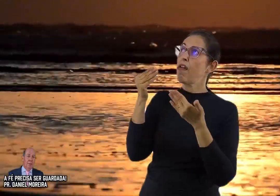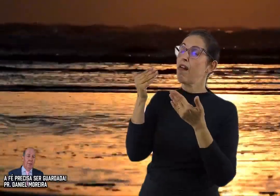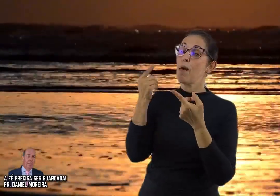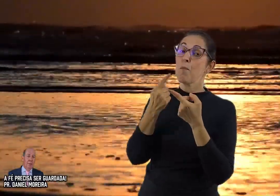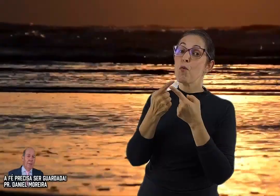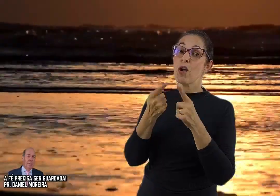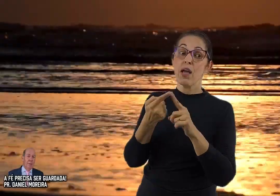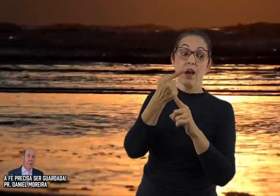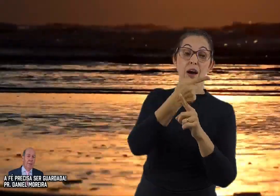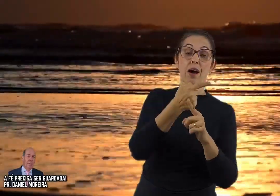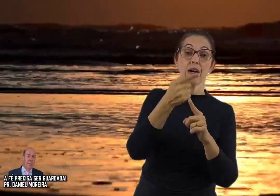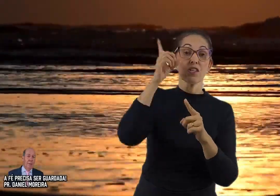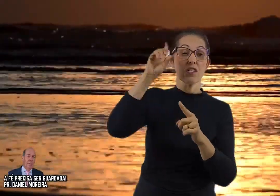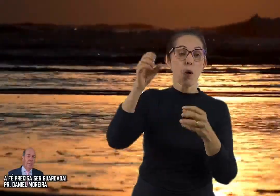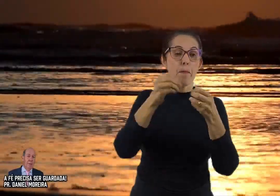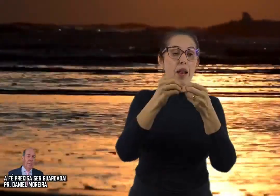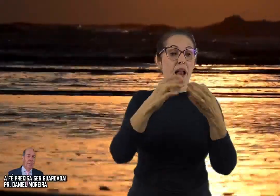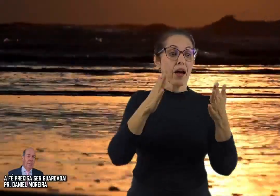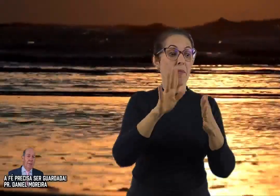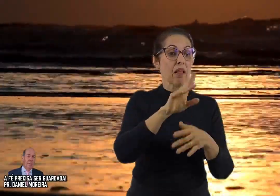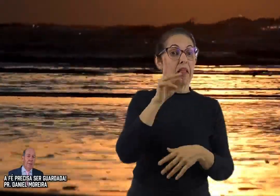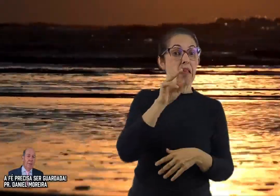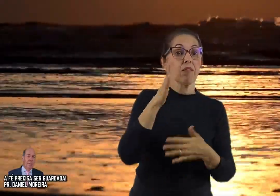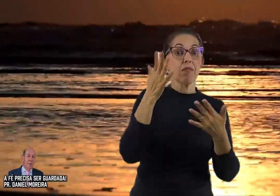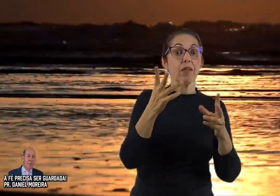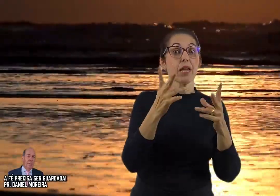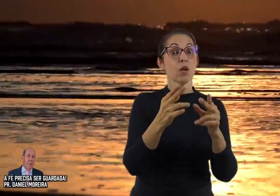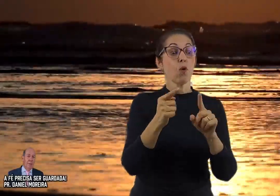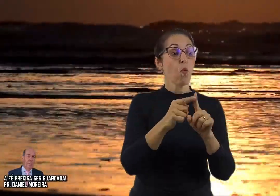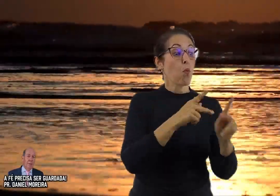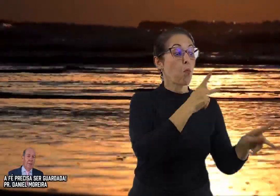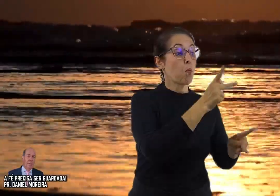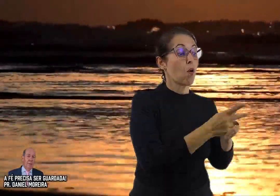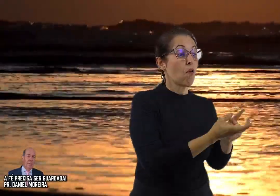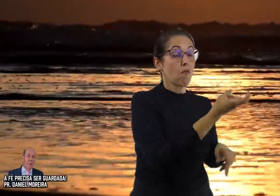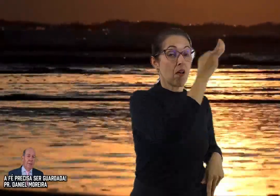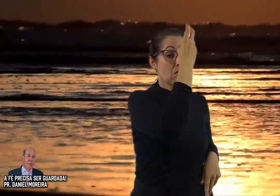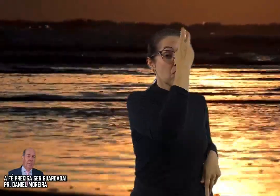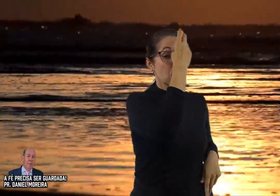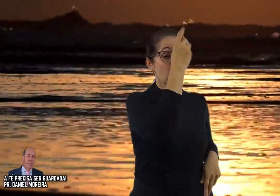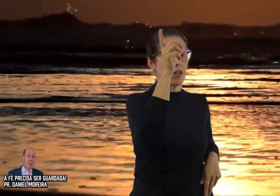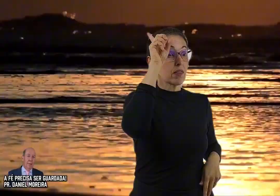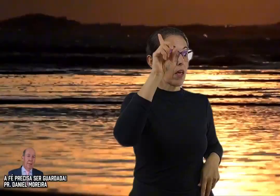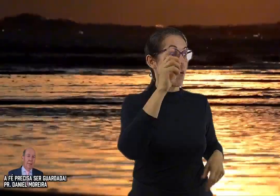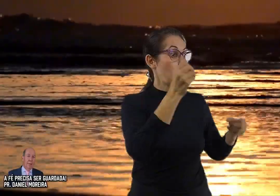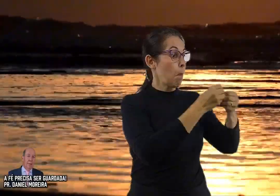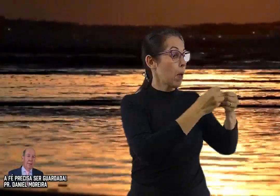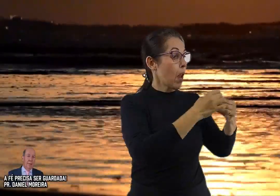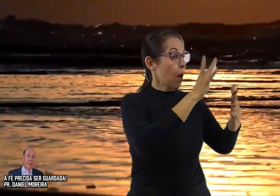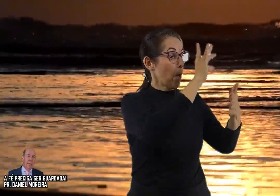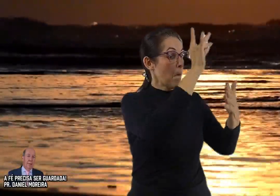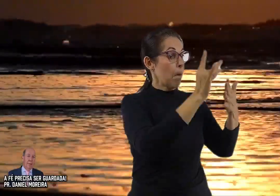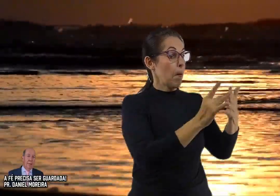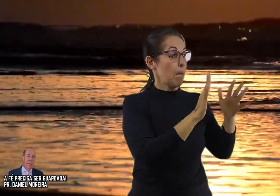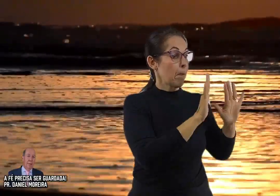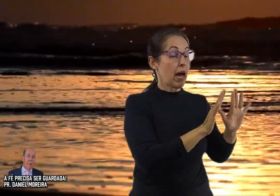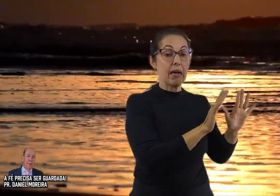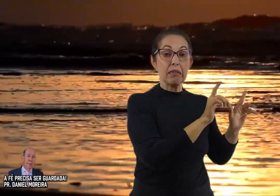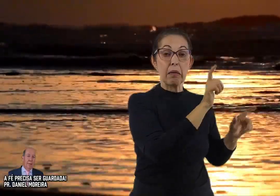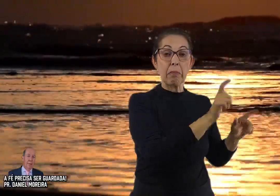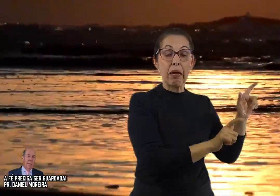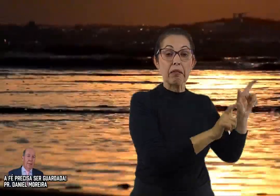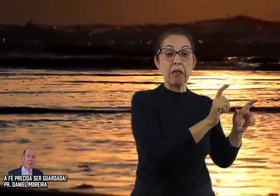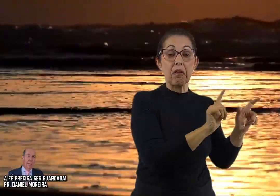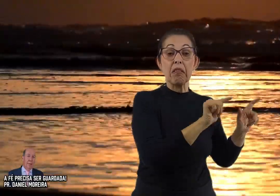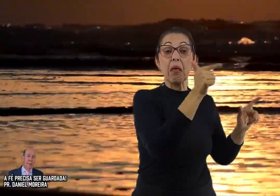memória, como Israel no deserto, não tinha memória. Deus operava milagres, sinais e maravilhas, e no outro dia eles